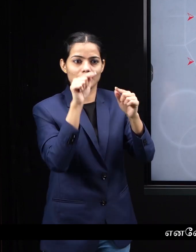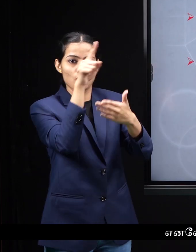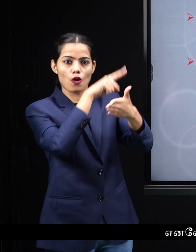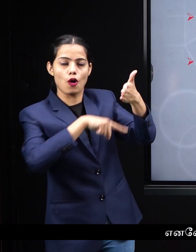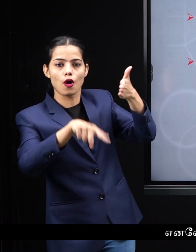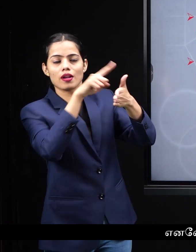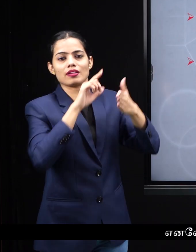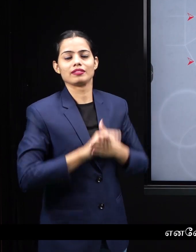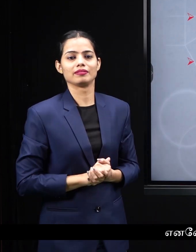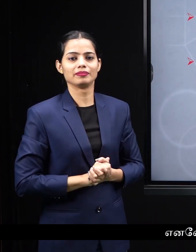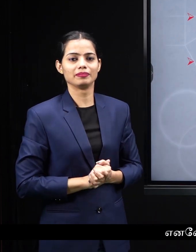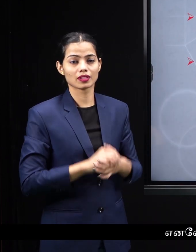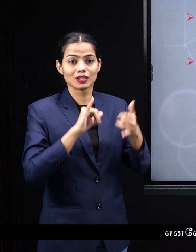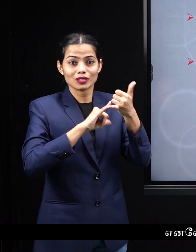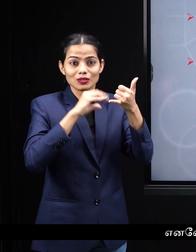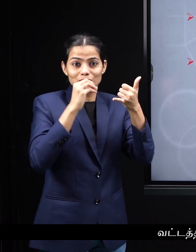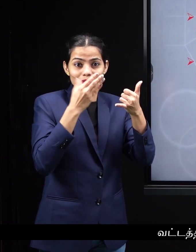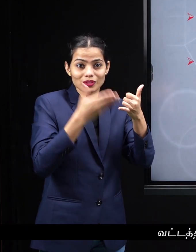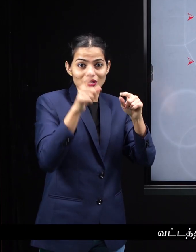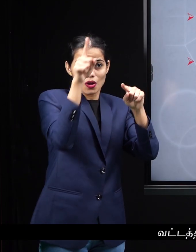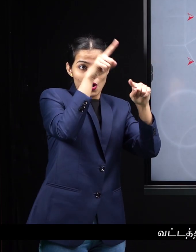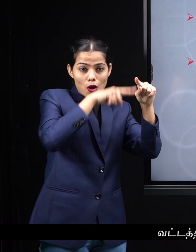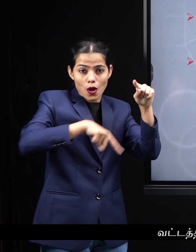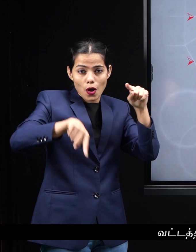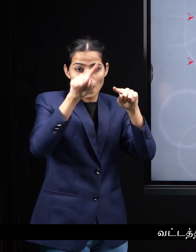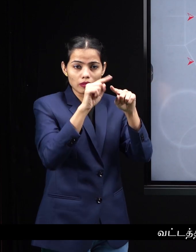வட்டத்தின் எல்லையில் இணைக்கப்படும் வட்டத்தின் விட்டம் என்று அழைக்கப்படுகிறது.